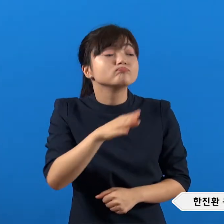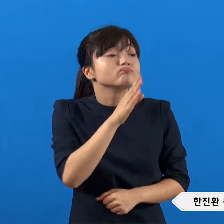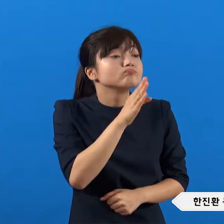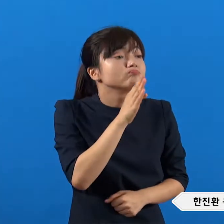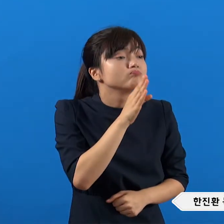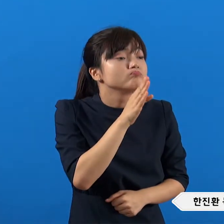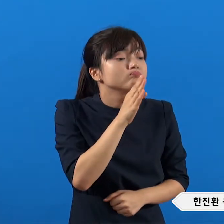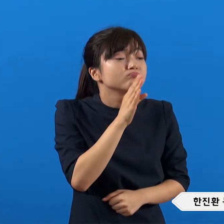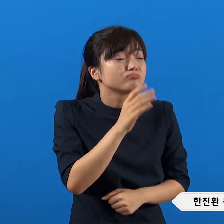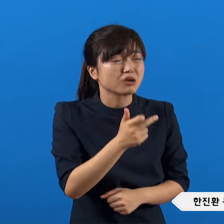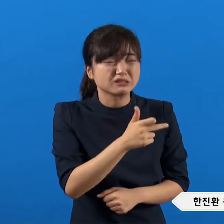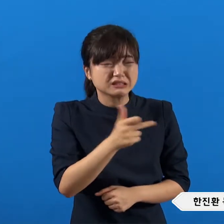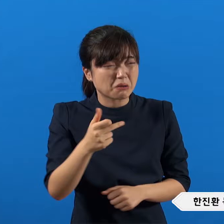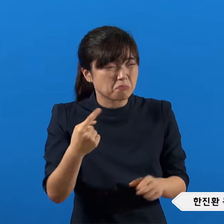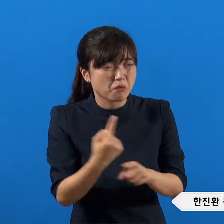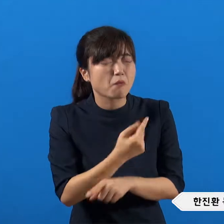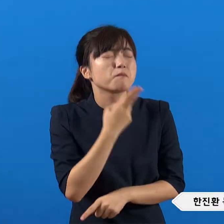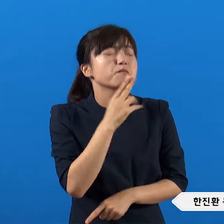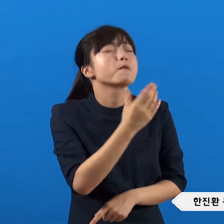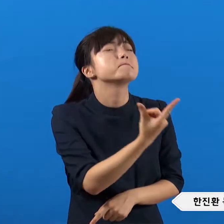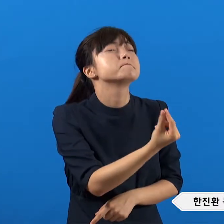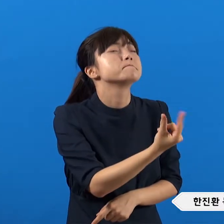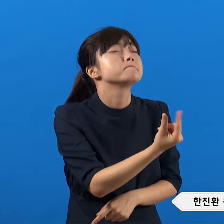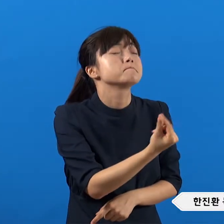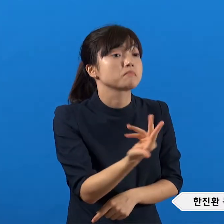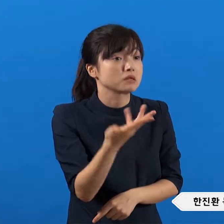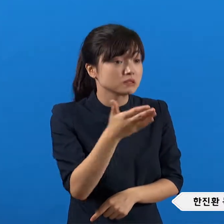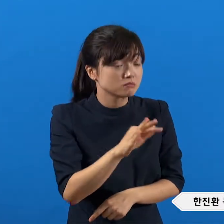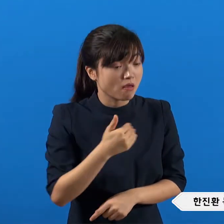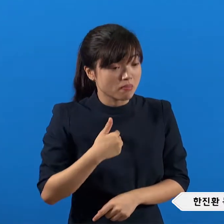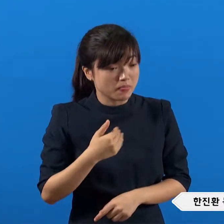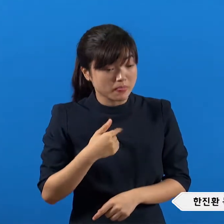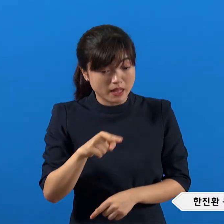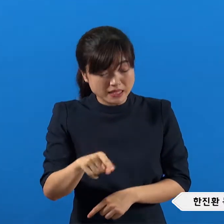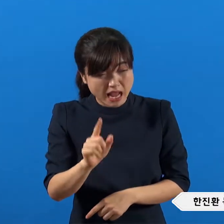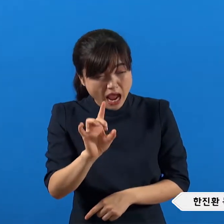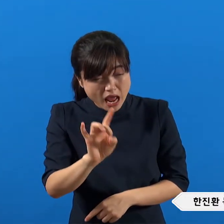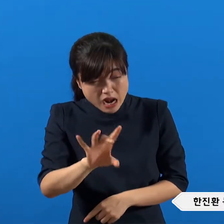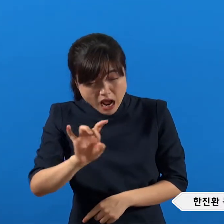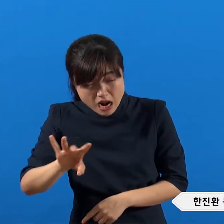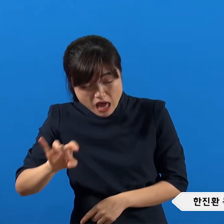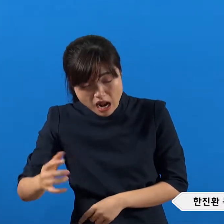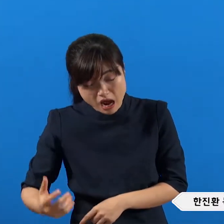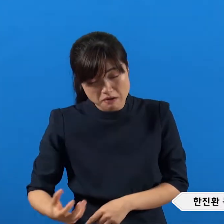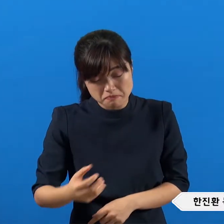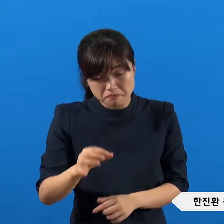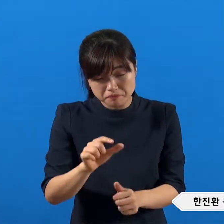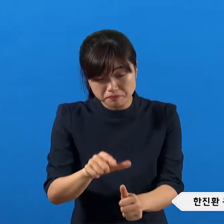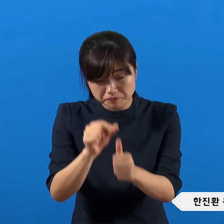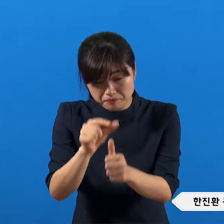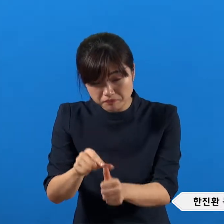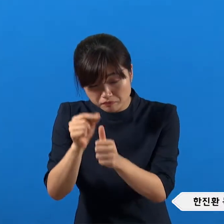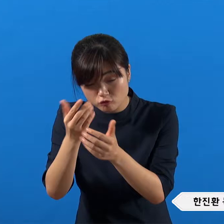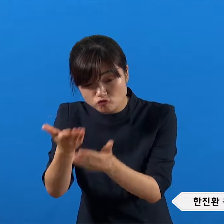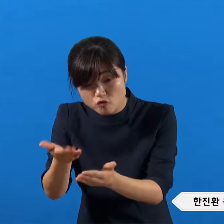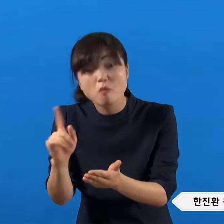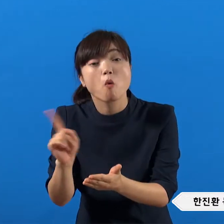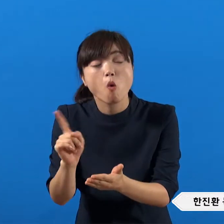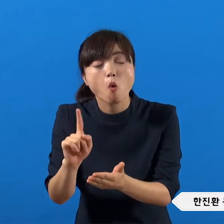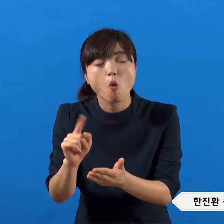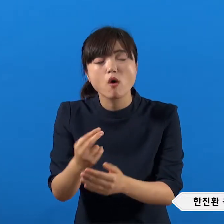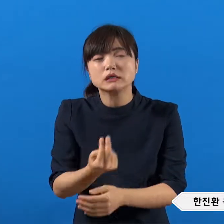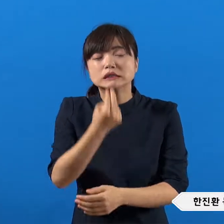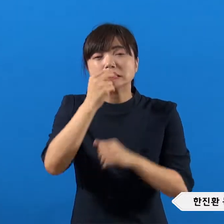크게 달라질 것은 없겠지요. 그래도 내 손에 붙들린 이 한 마리에게는 천국과